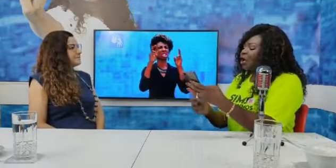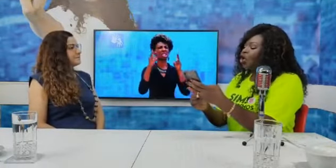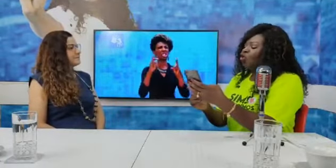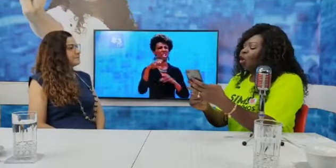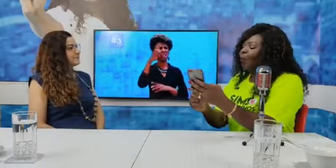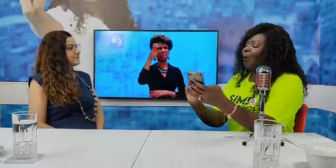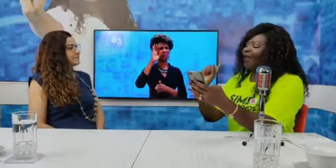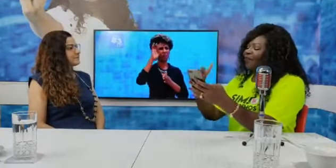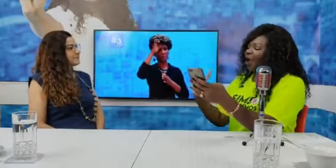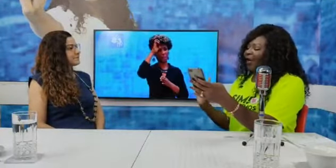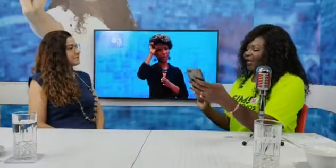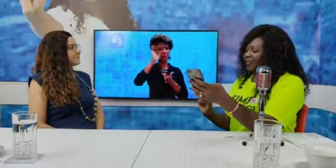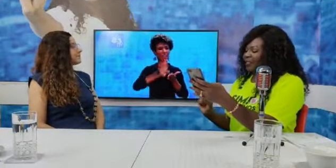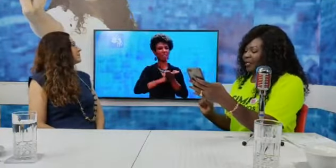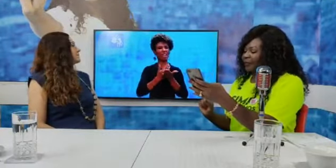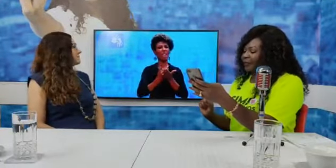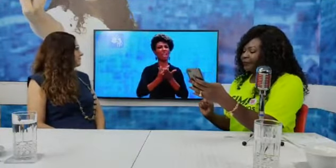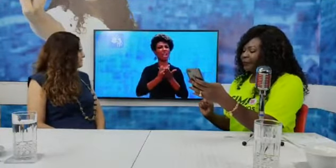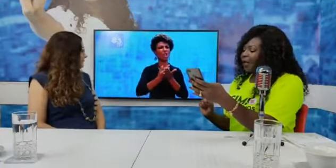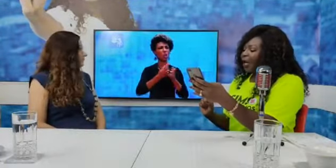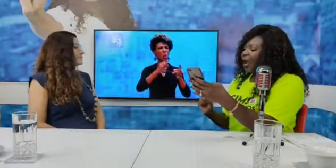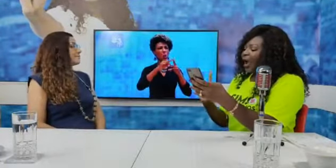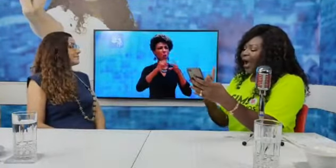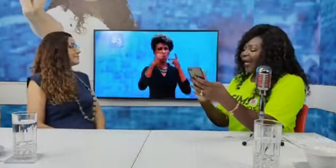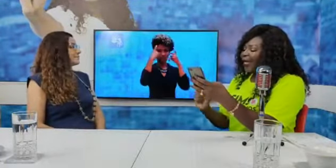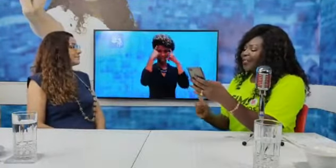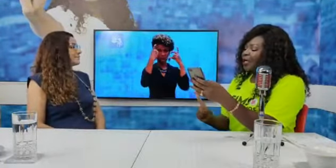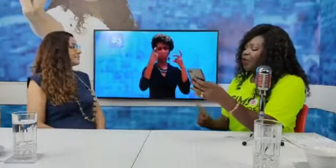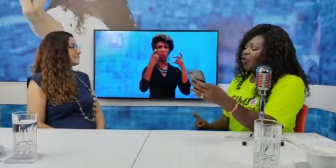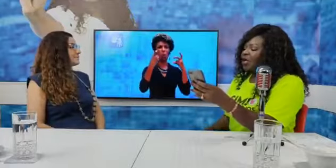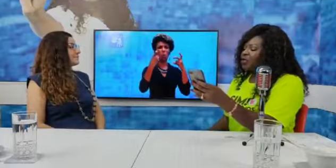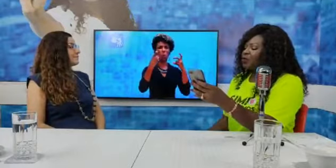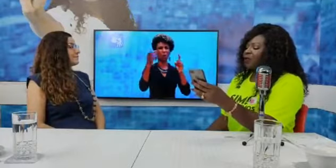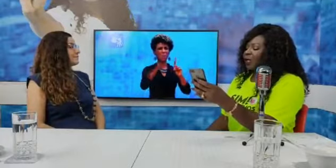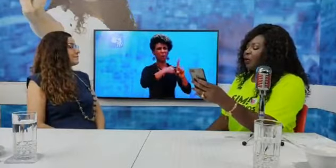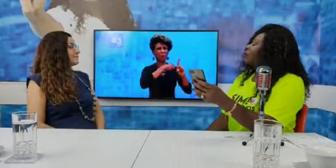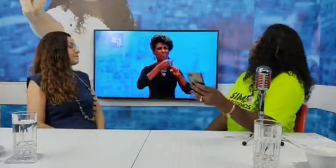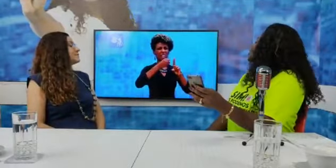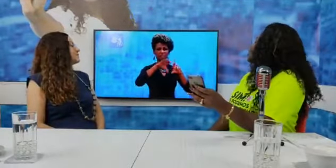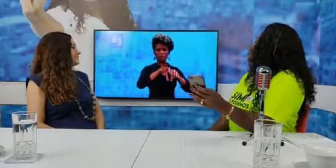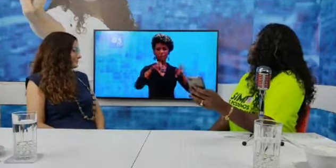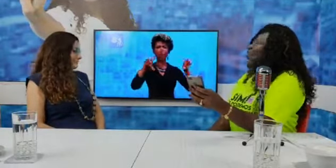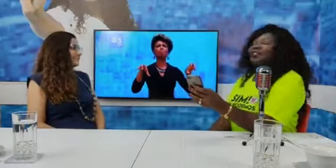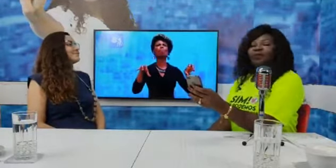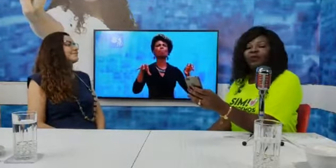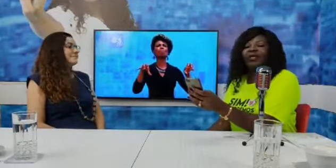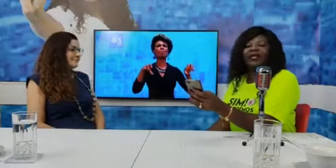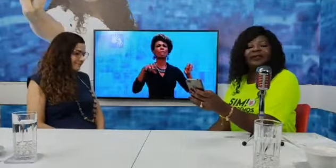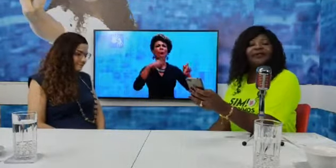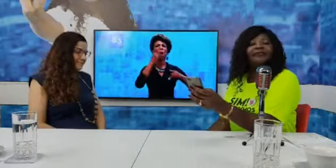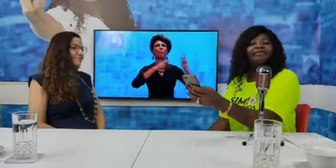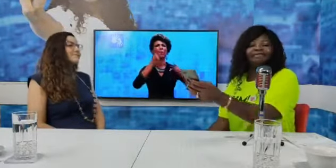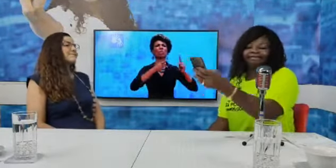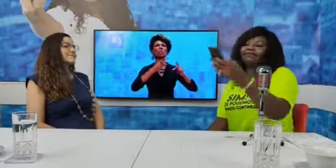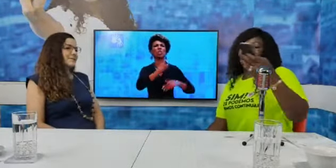Euridice. Dupla violência, agressão e exclusão nas políticas